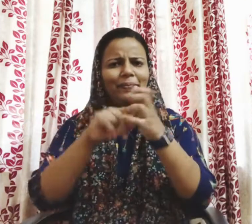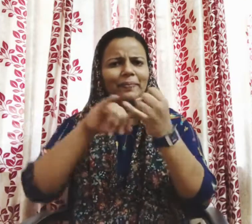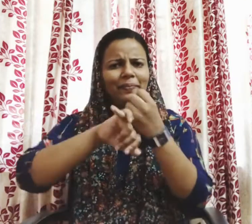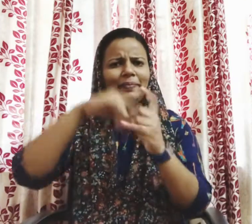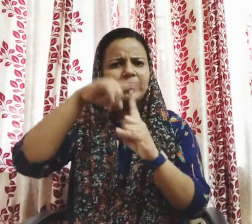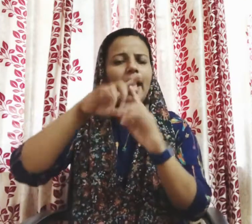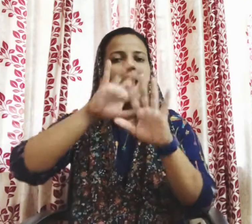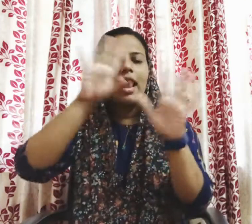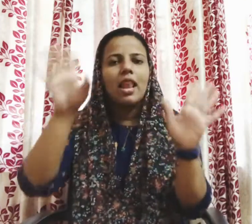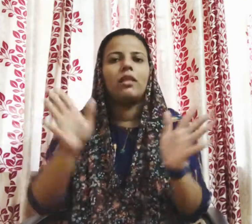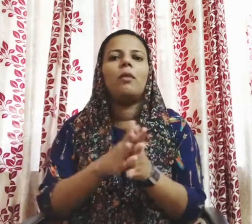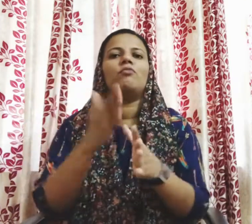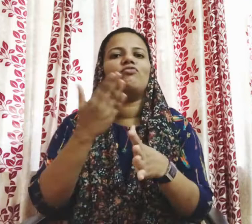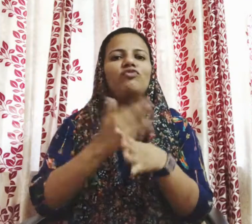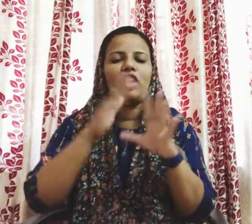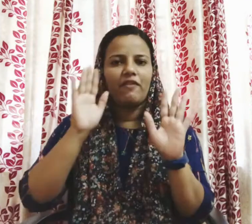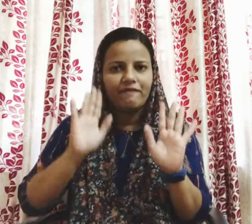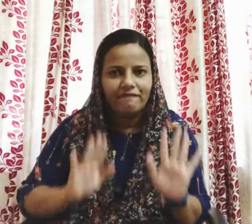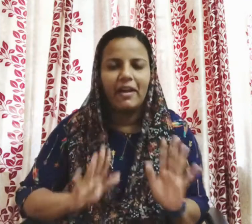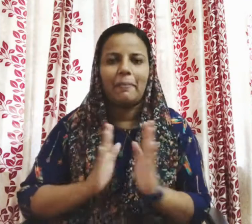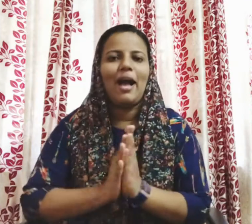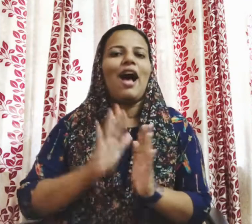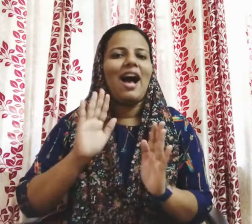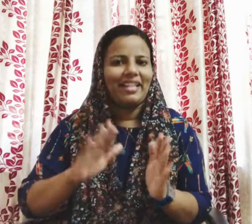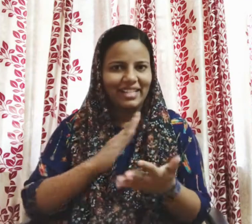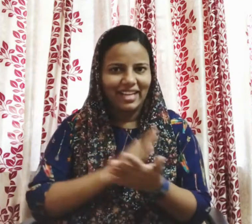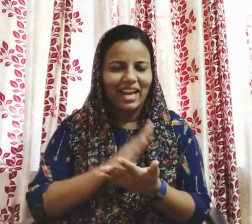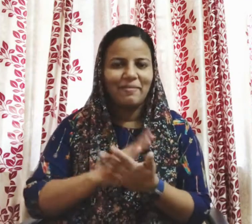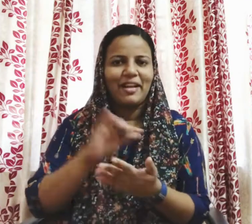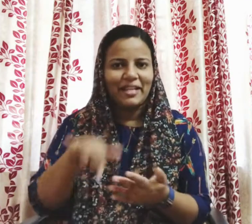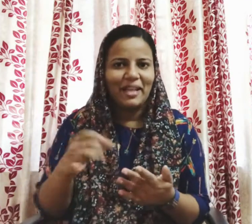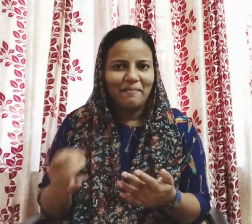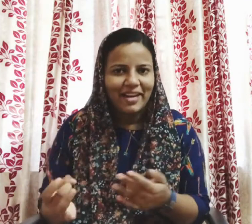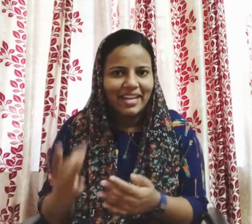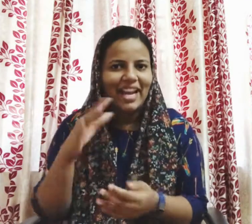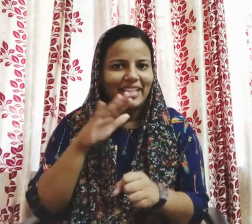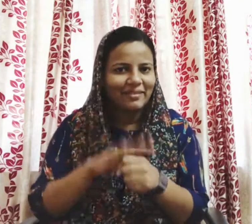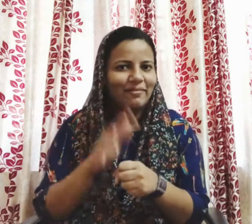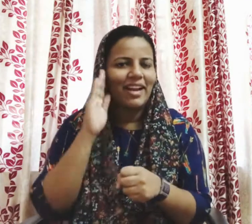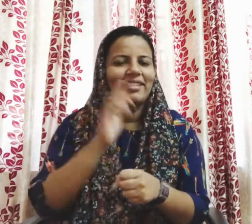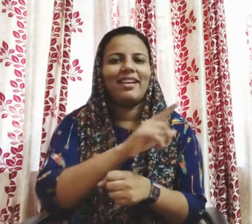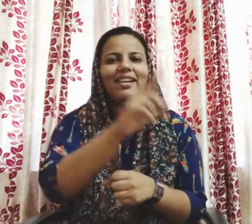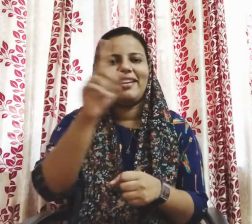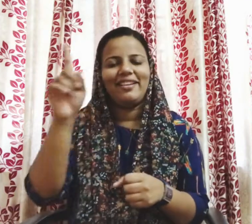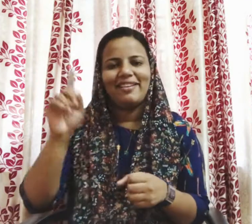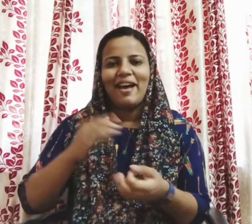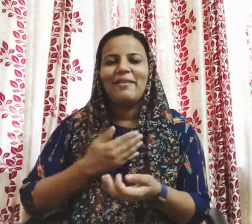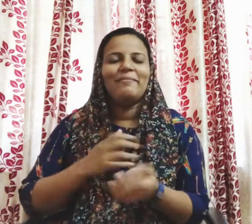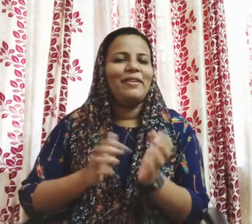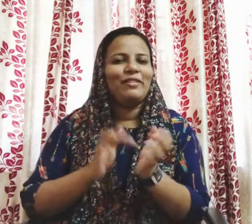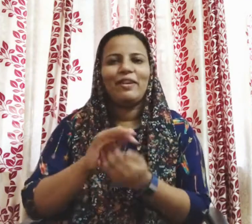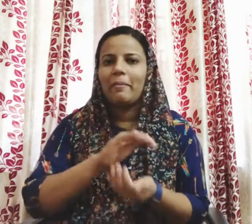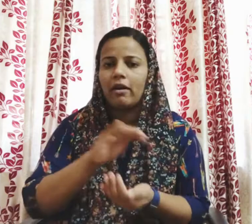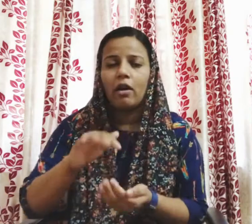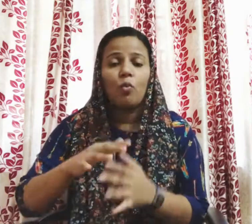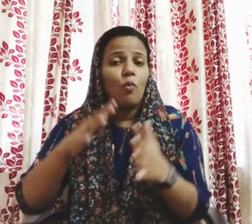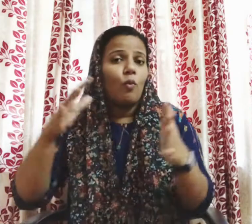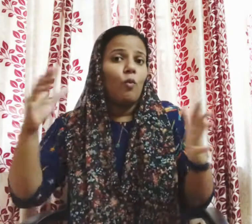റെസ്റ്റ് എടുക്കുവാനുമാണ് കർത്താവ് നമുക്ക് സമയം തന്നിരിക്കുന്നത്. അതുകൊണ്ട് ഈ പ്രഭാതത്തിൽ ഈ സന്ദേശം കേൾക്കുന്ന ദൈവത്തിൻ്റെ മക്കളെ, അമിത